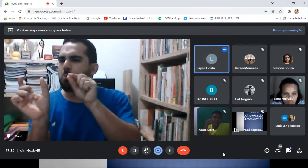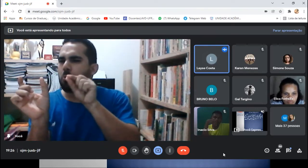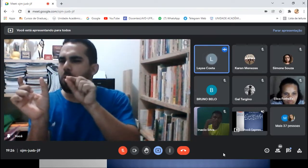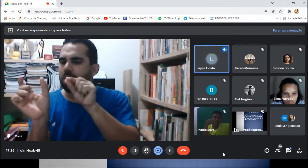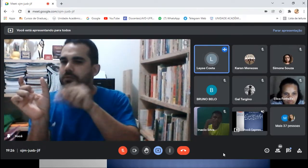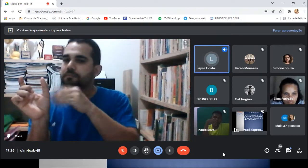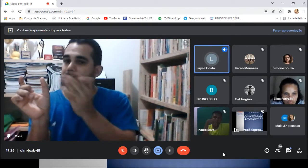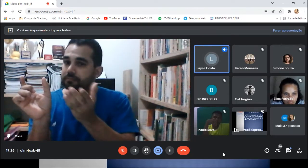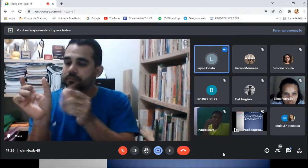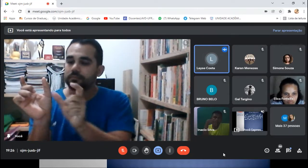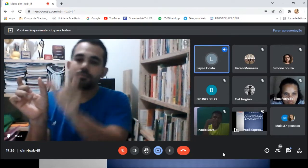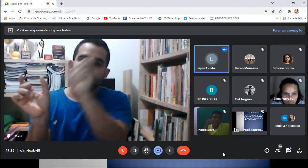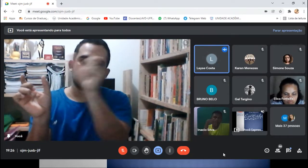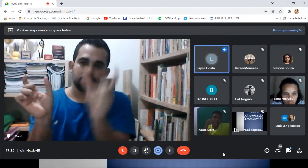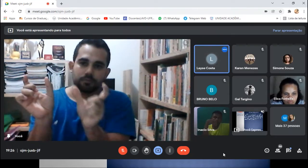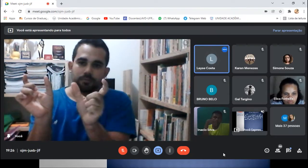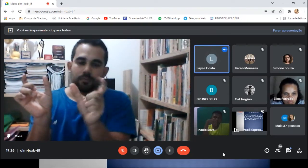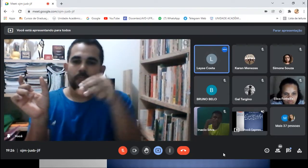dentro dessa estrutura.